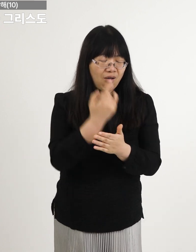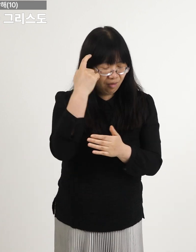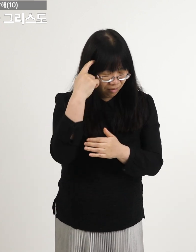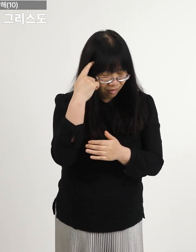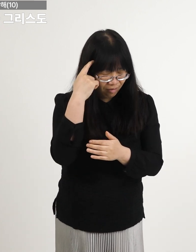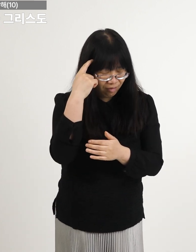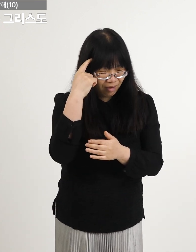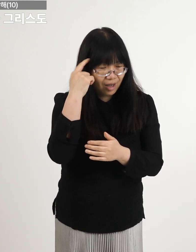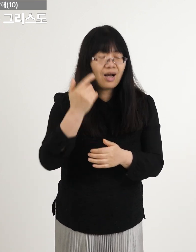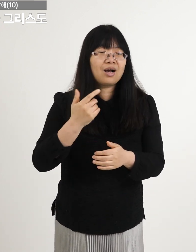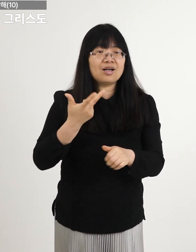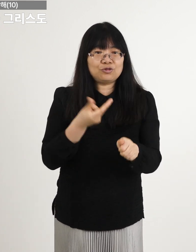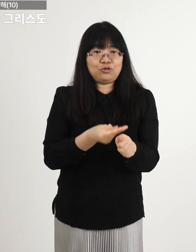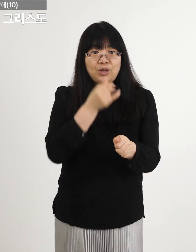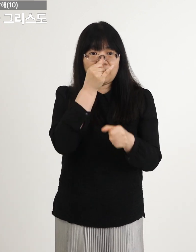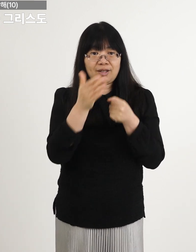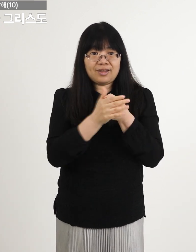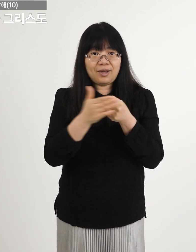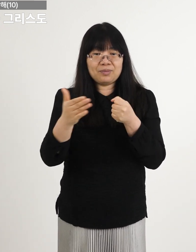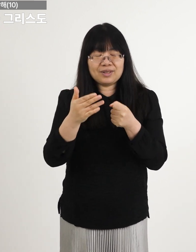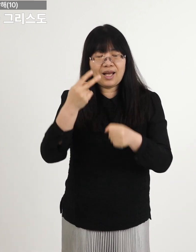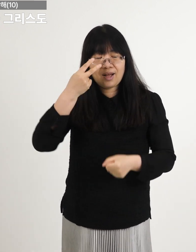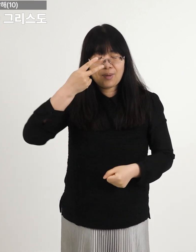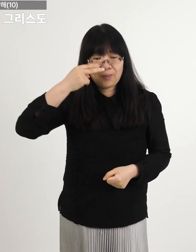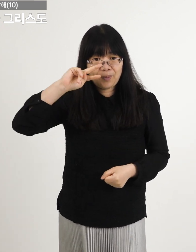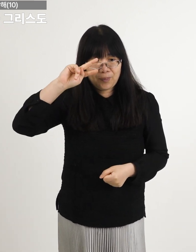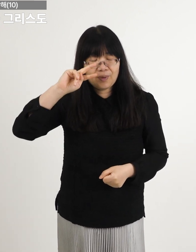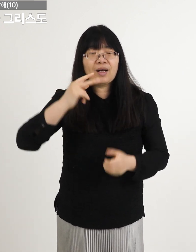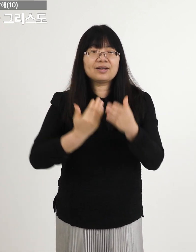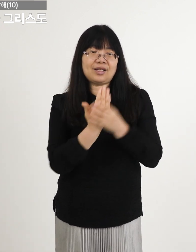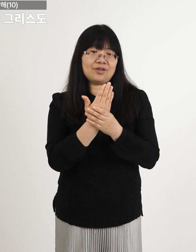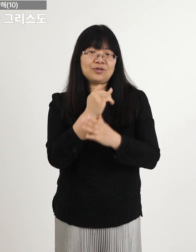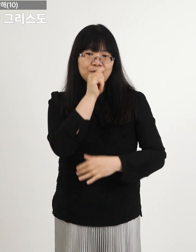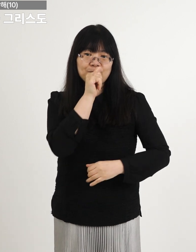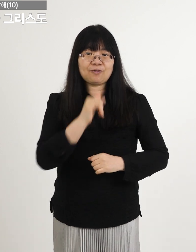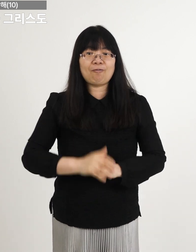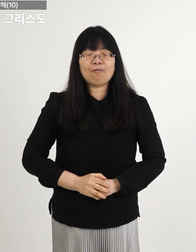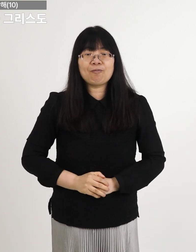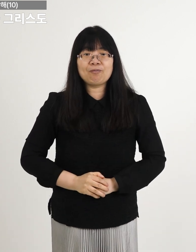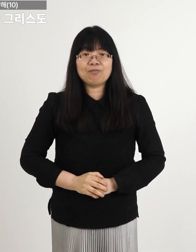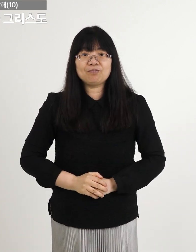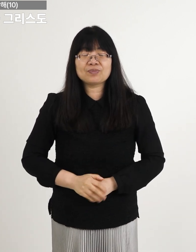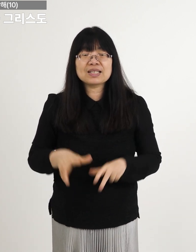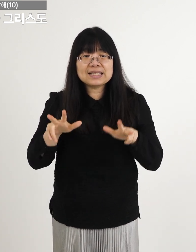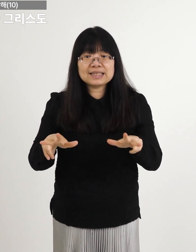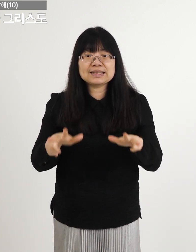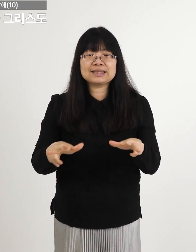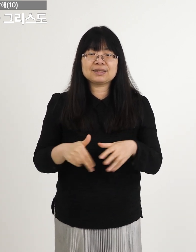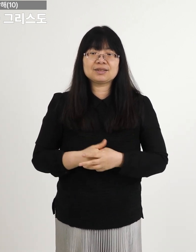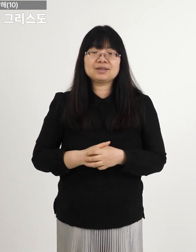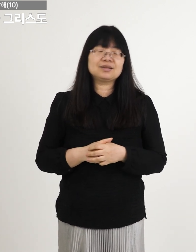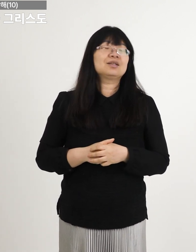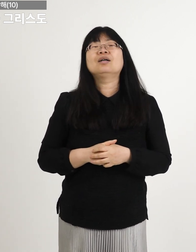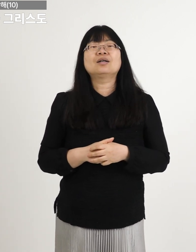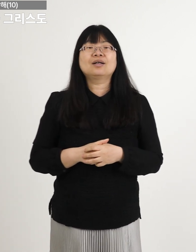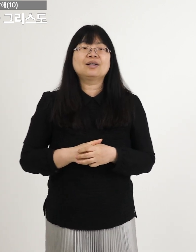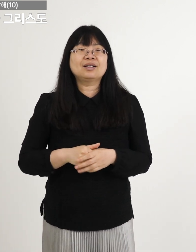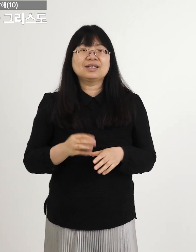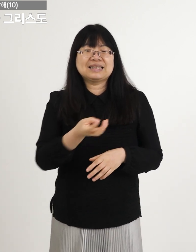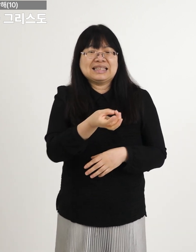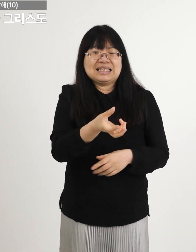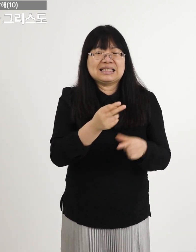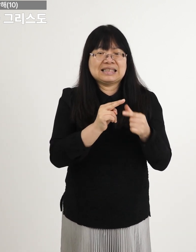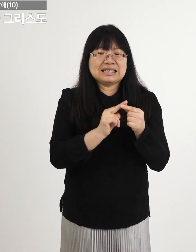공식이 되어 있기 때문에 착시 현상을 일으키는 겁니다. 근데 여기서 이